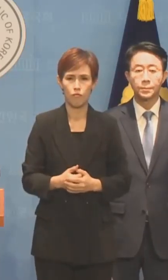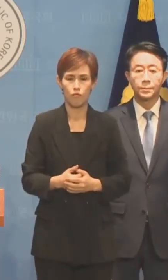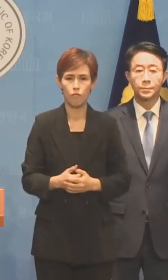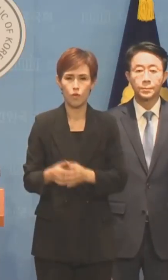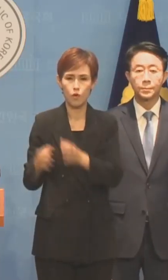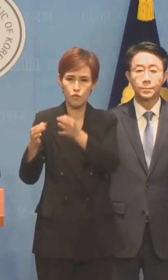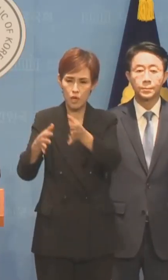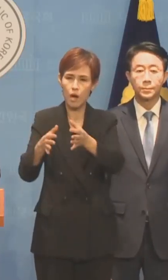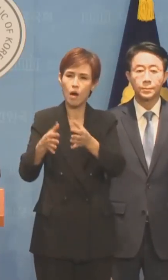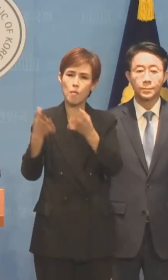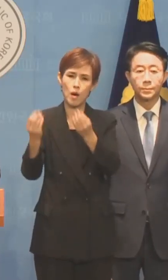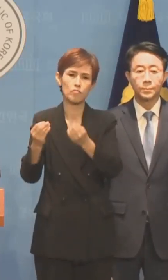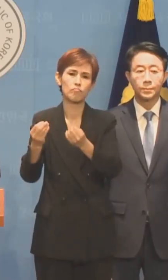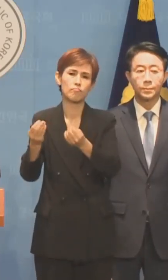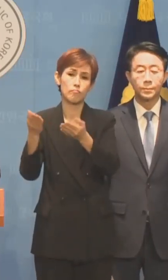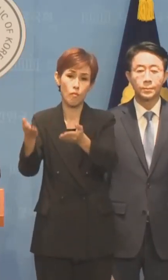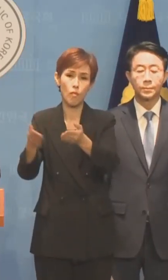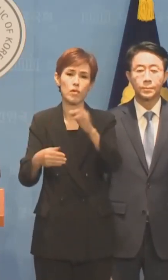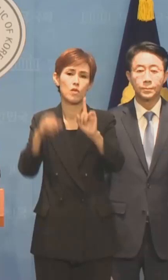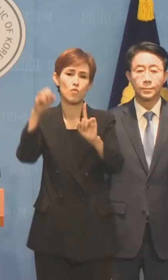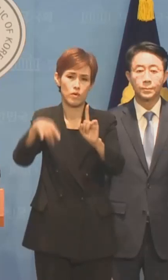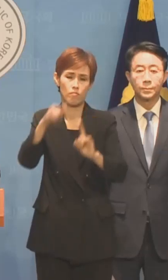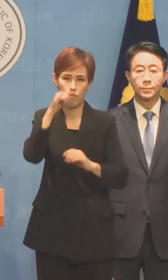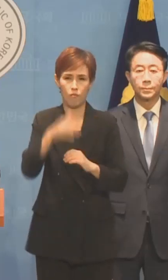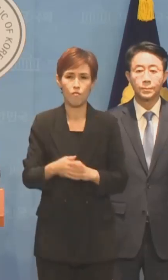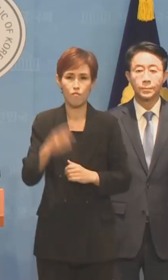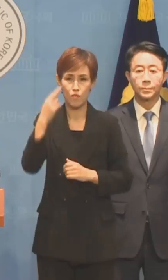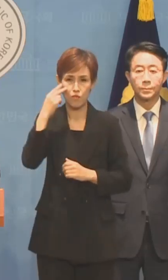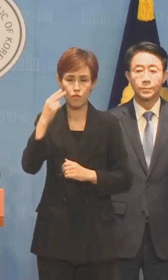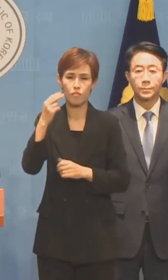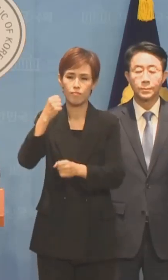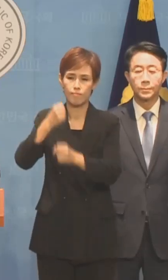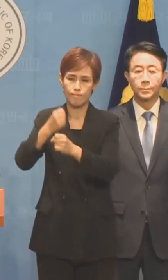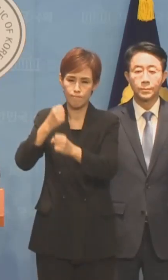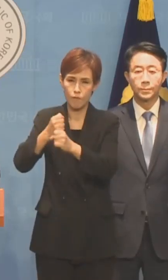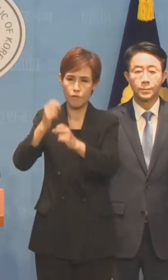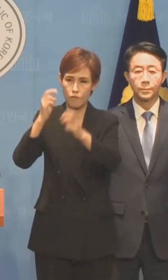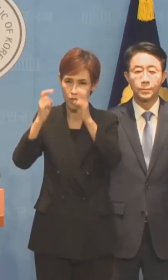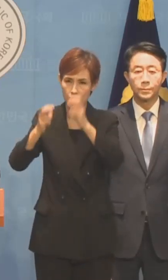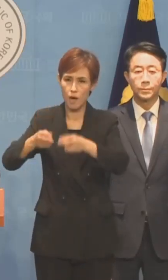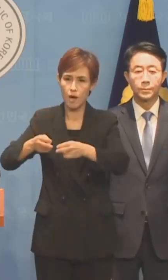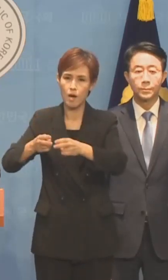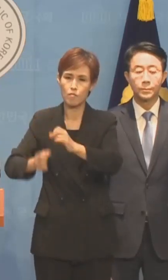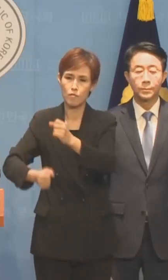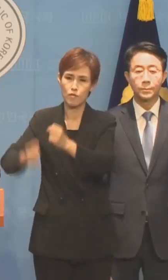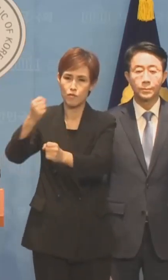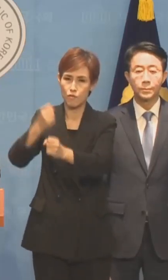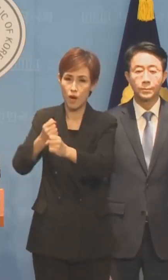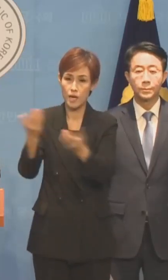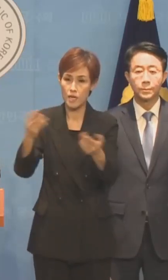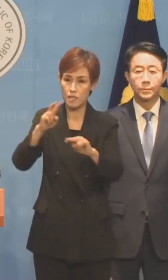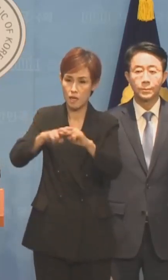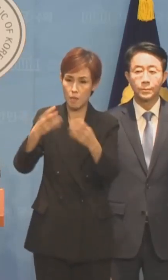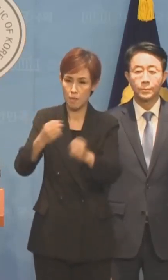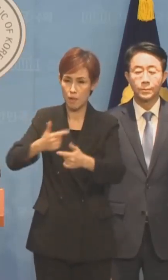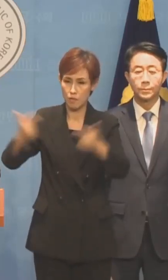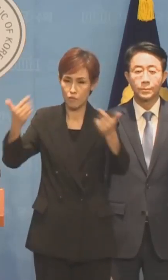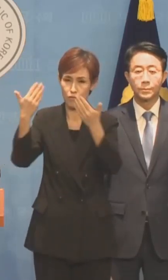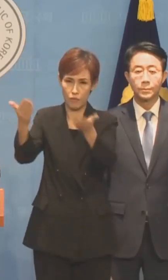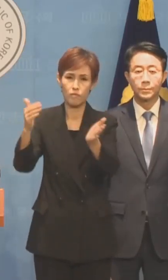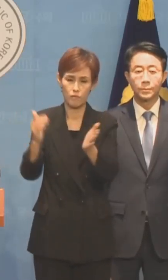투자 기여도 1위를 기록했다. 이는 미국 제조업 부활과 일자리 창출에 크게 기여한